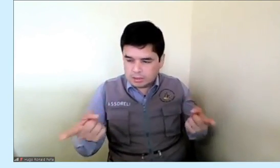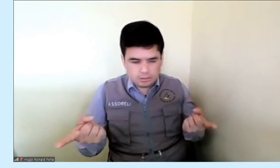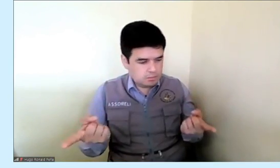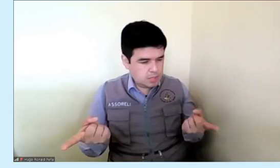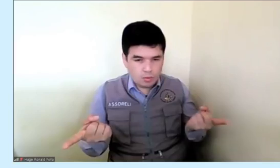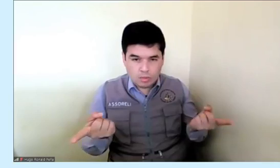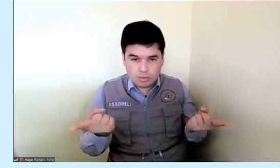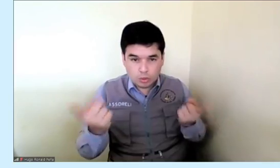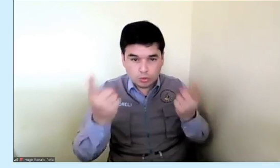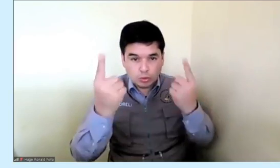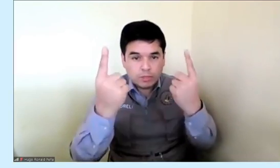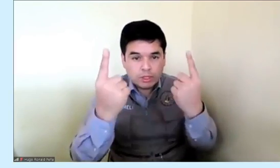están hacia abajo?